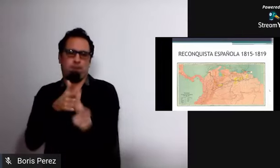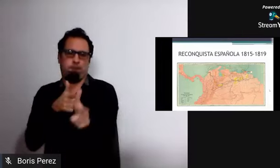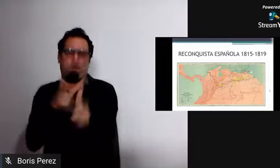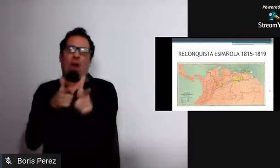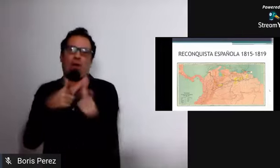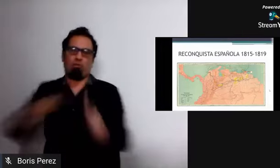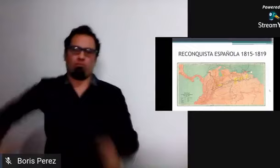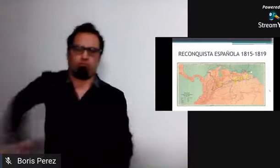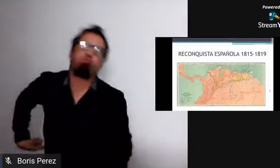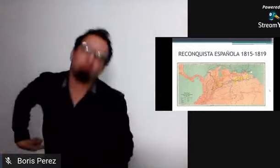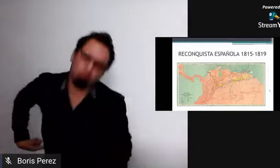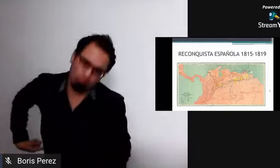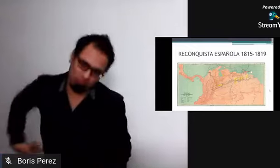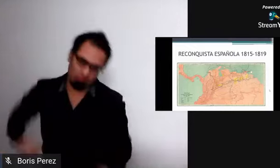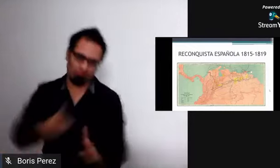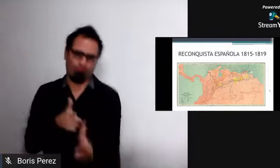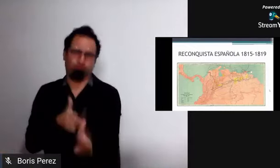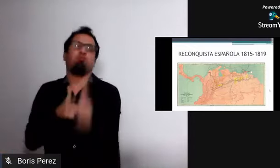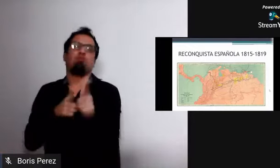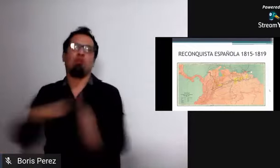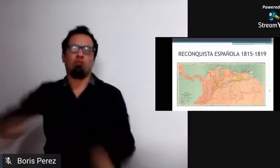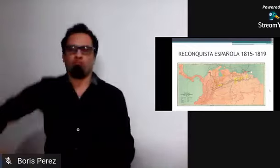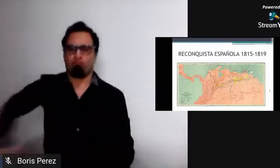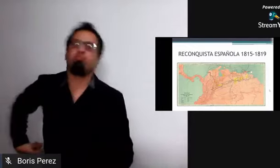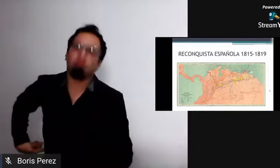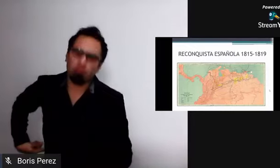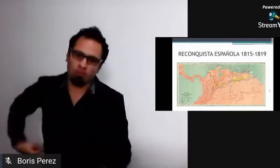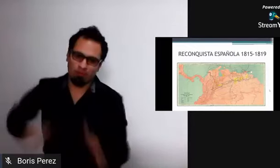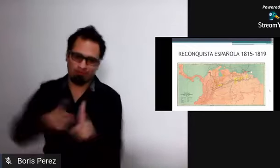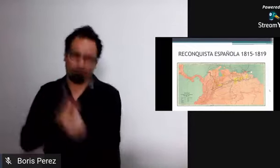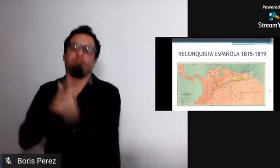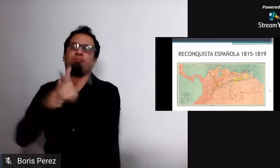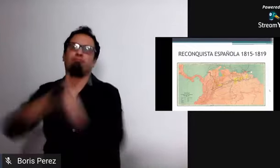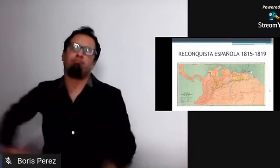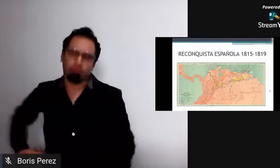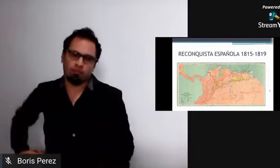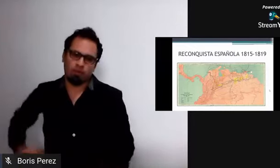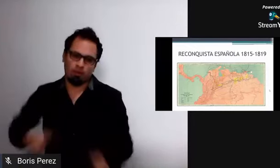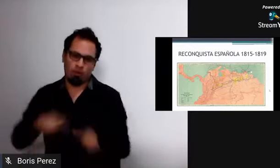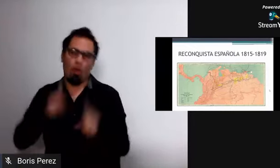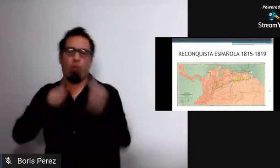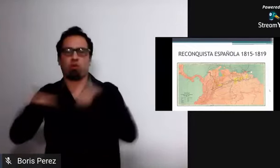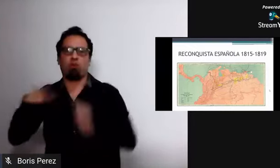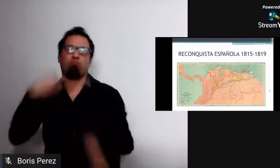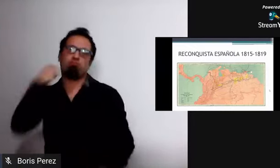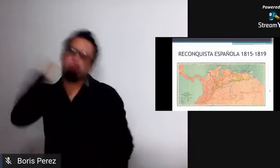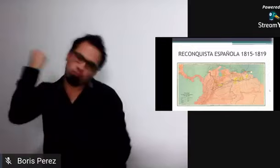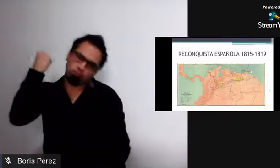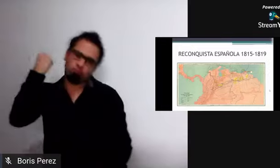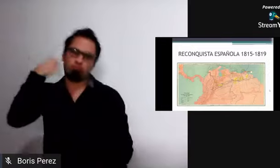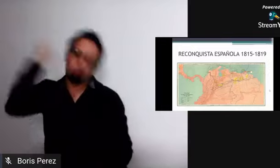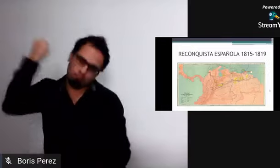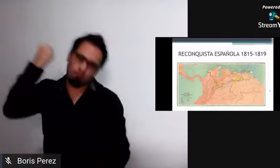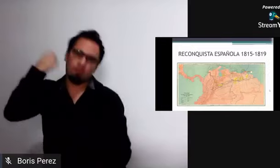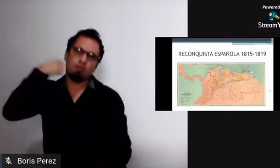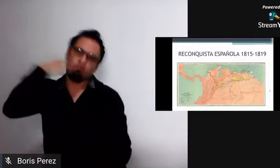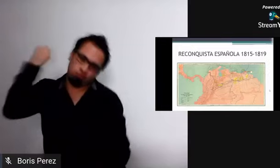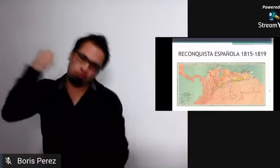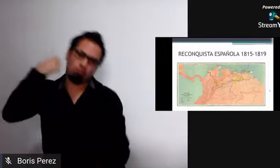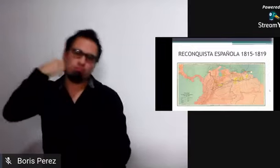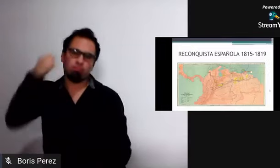de América. Sin embargo, algunos de ellos fueron fusilados, algunos de ellos murieron dentro de